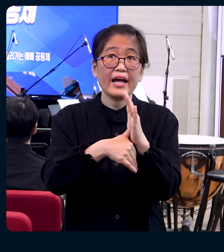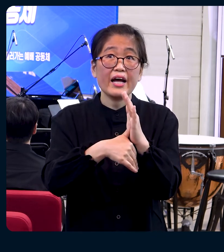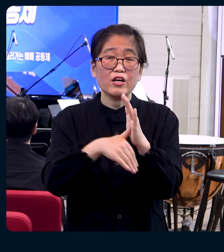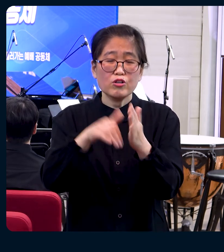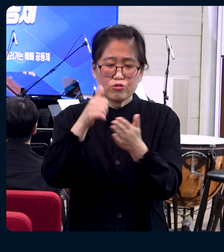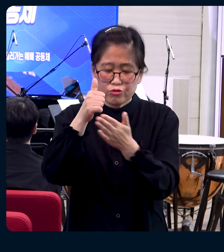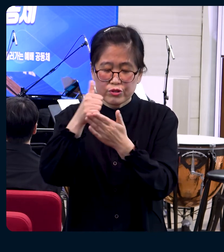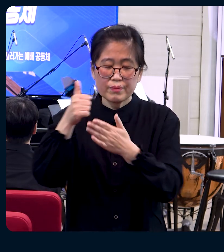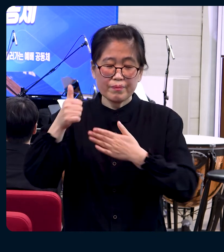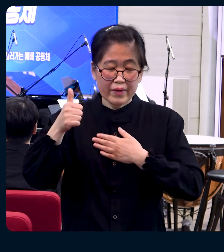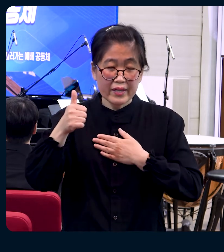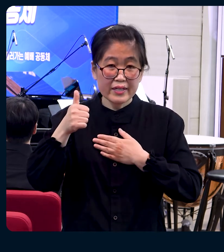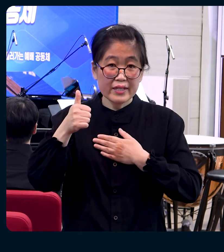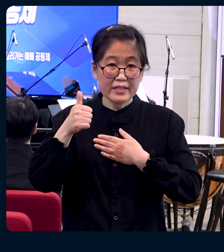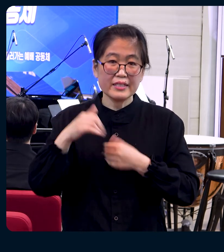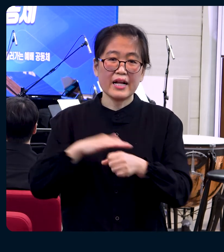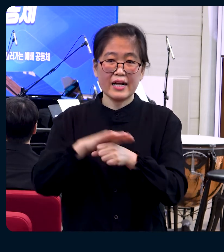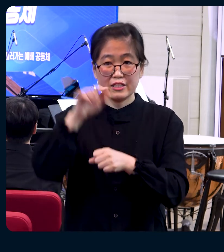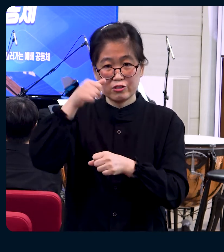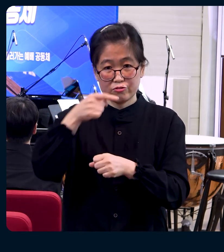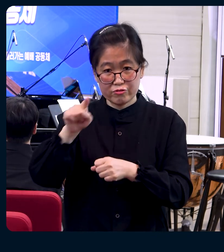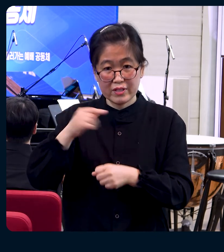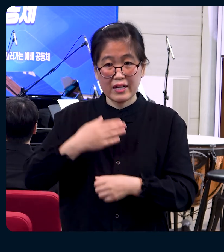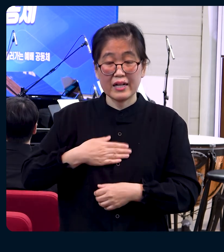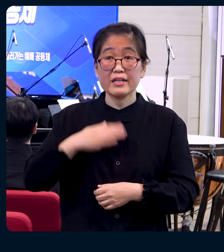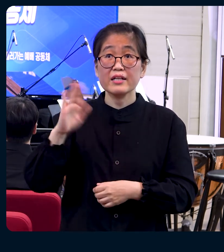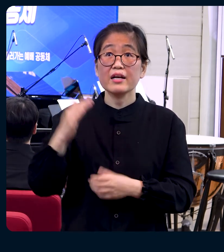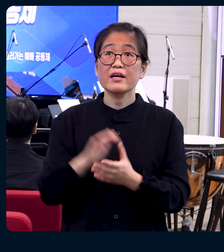때, 주님이 나를 사랑하시는구나.